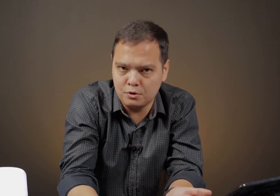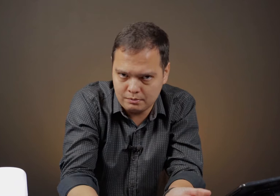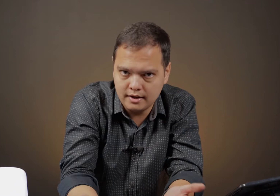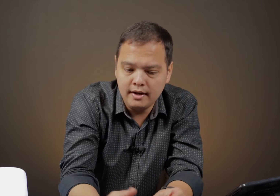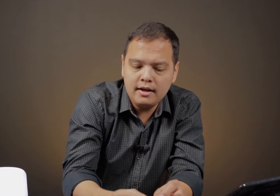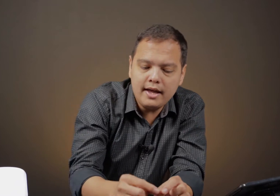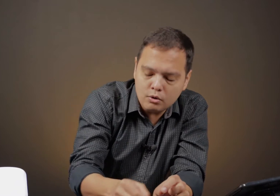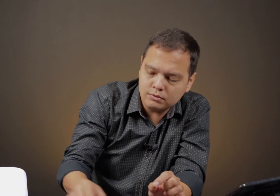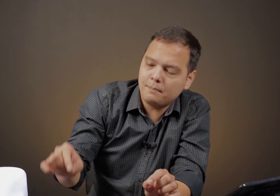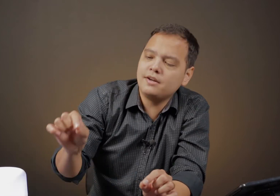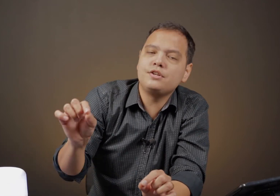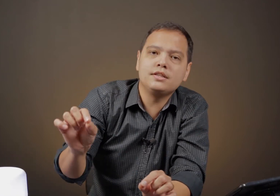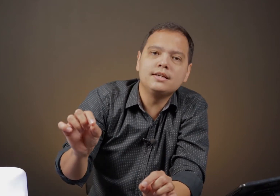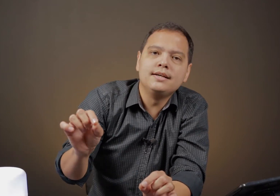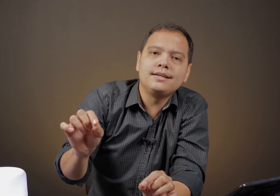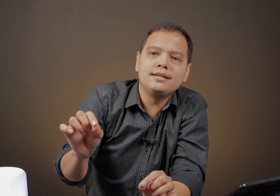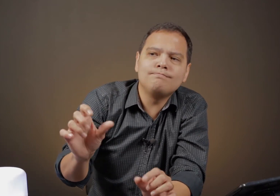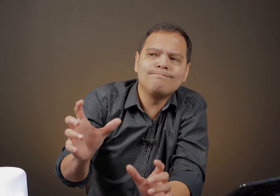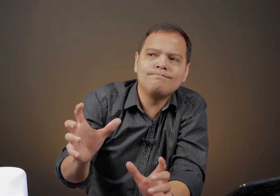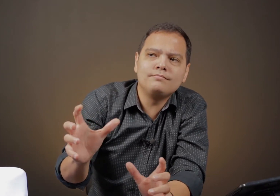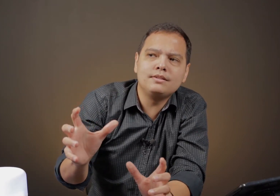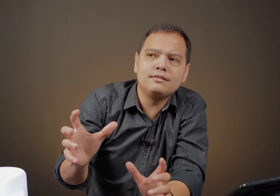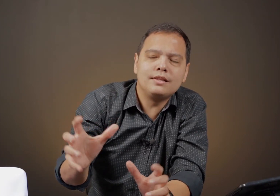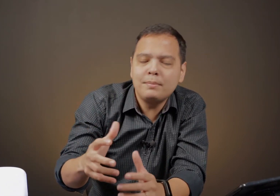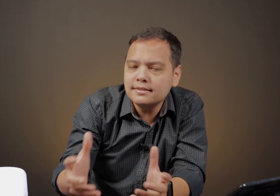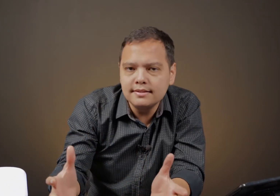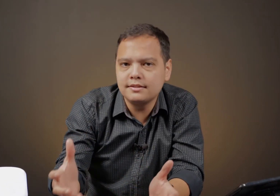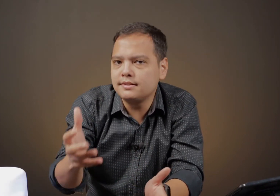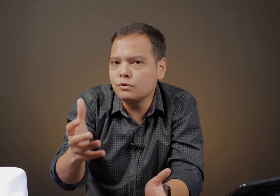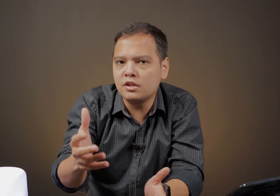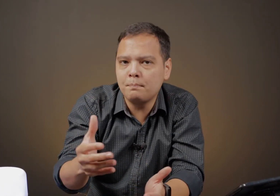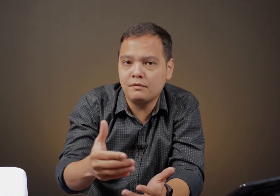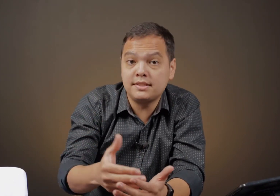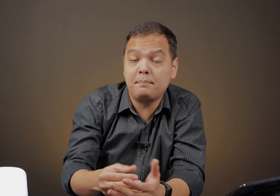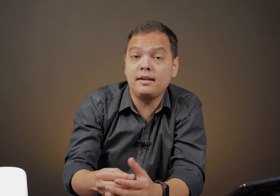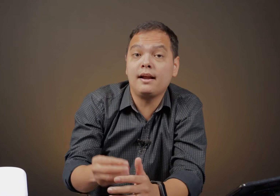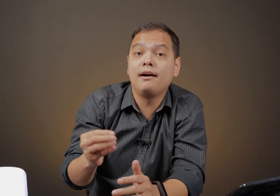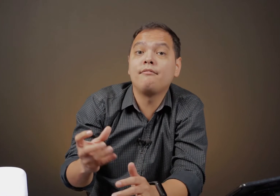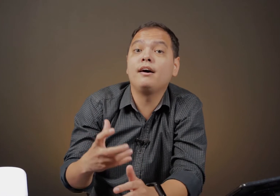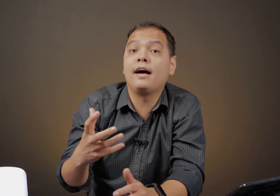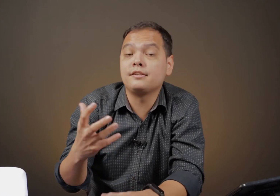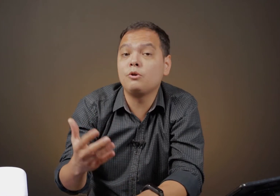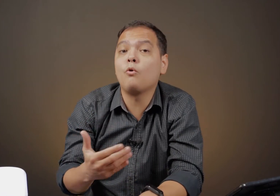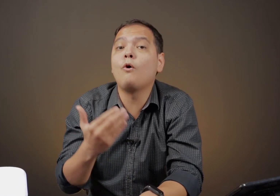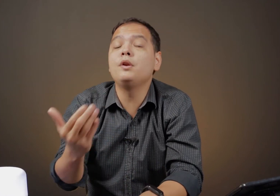idioma. Em contrapartida, que não precisa de tanto tempo para você aprender a falar, a se